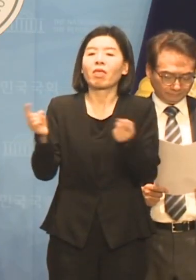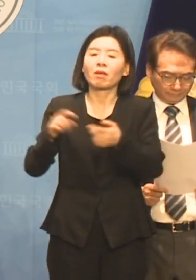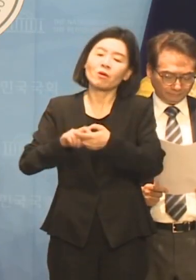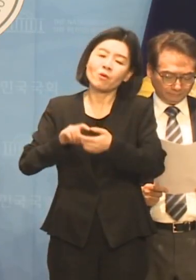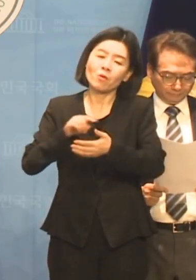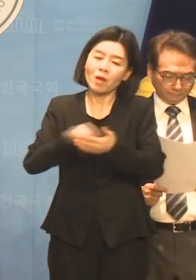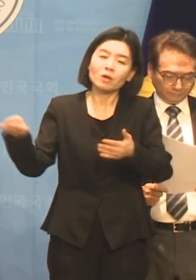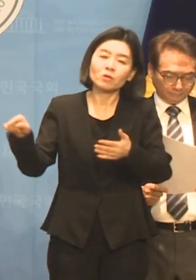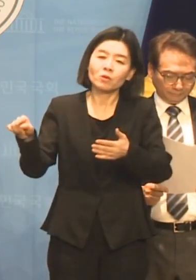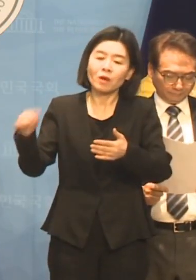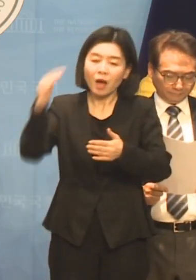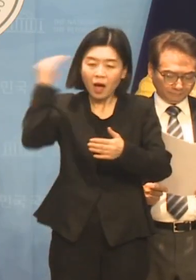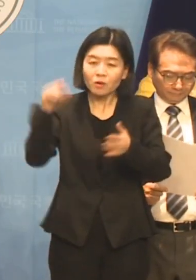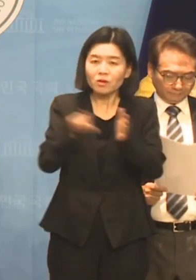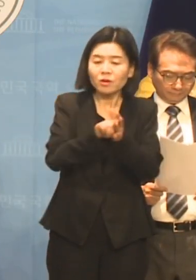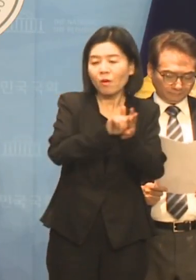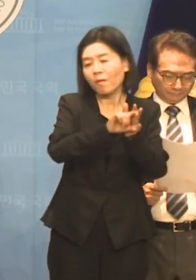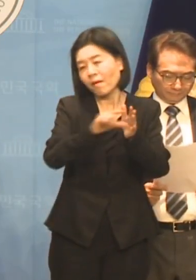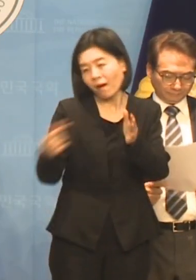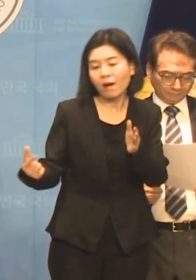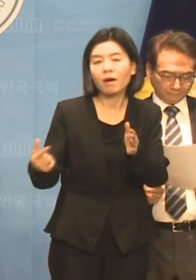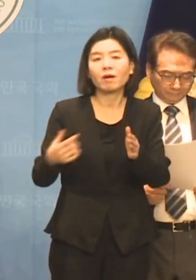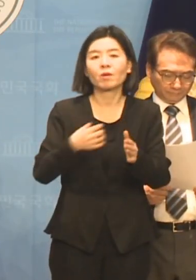신뢰를 추락시키는 일입니다.